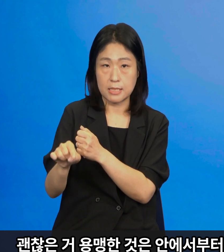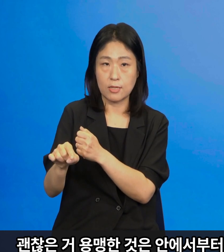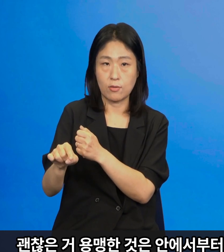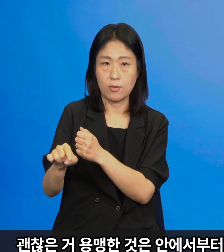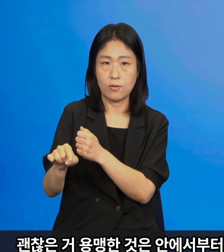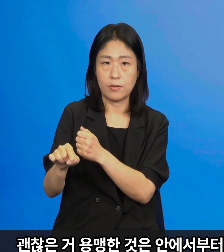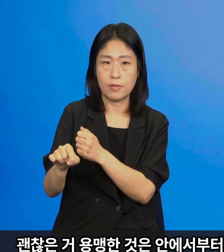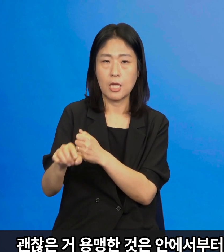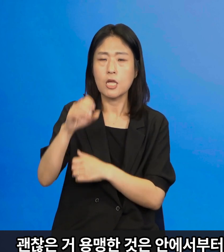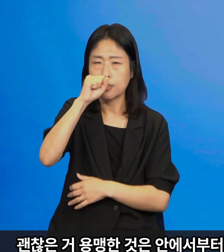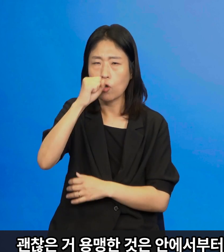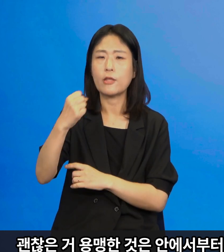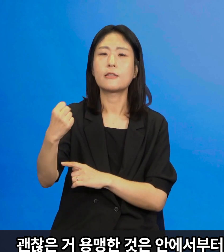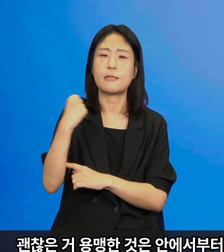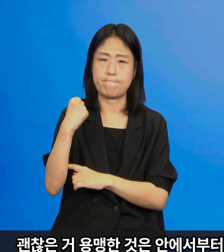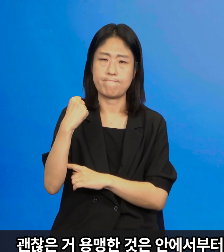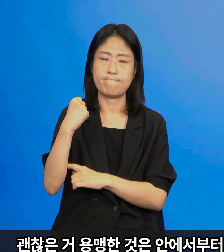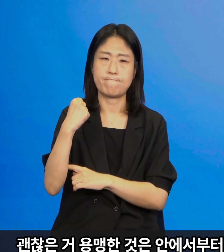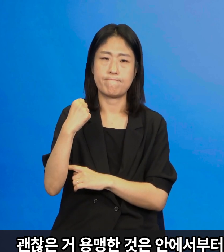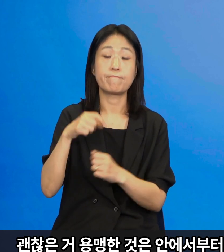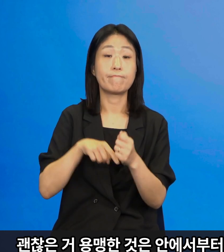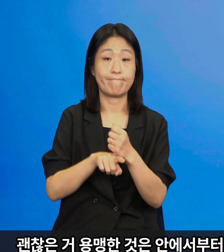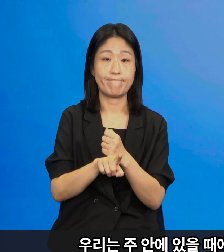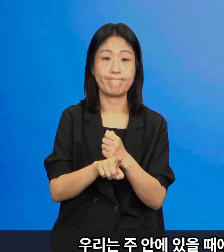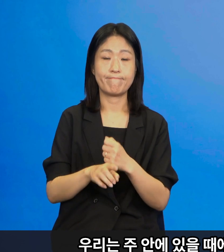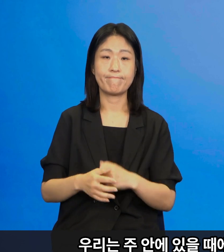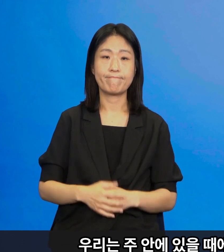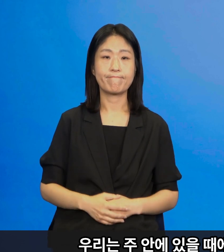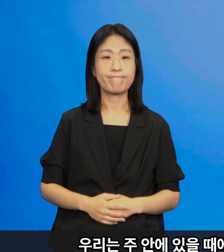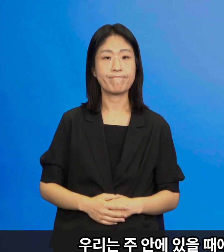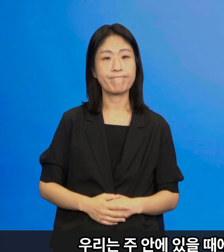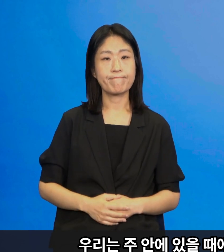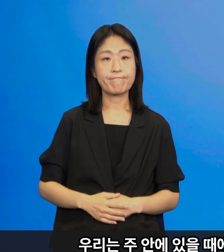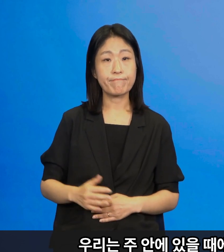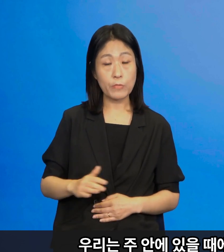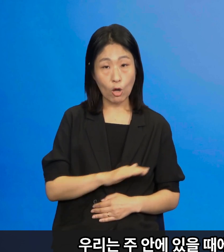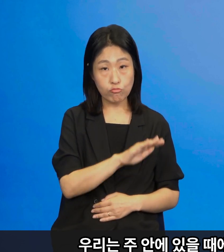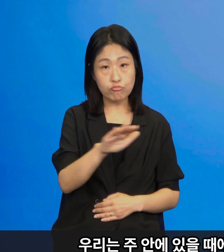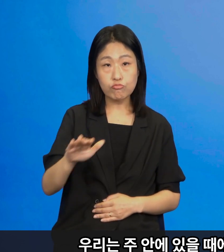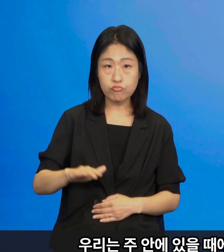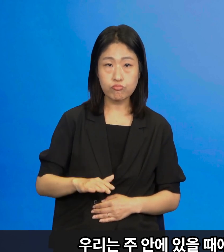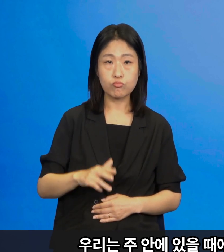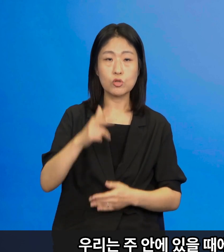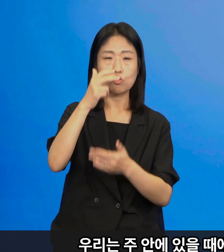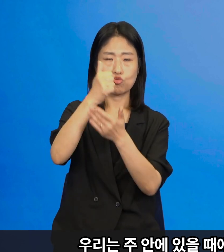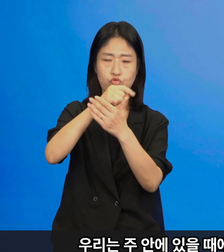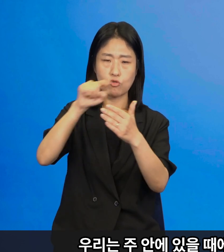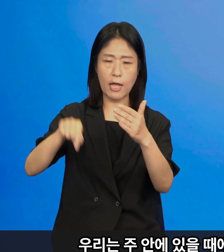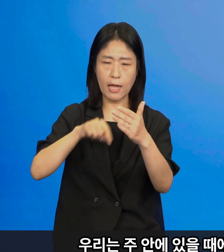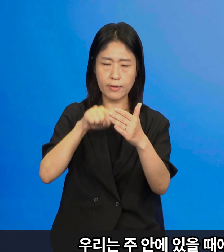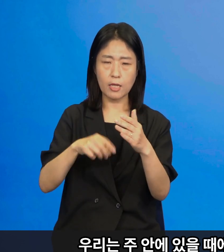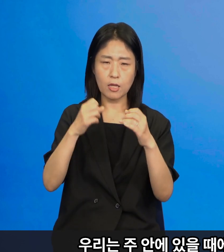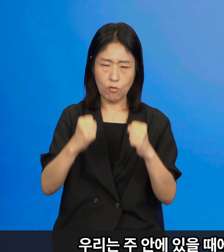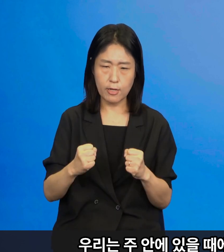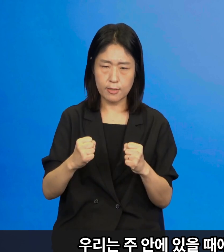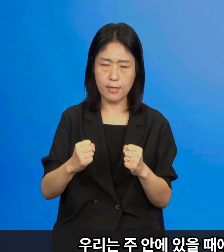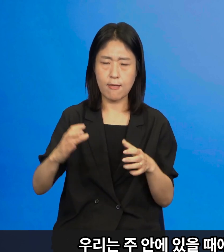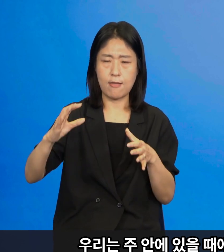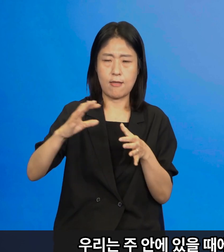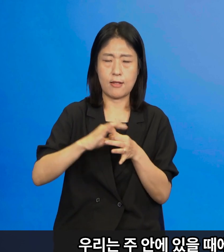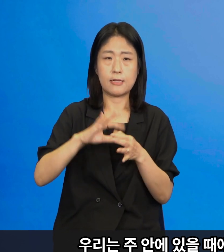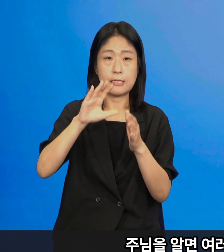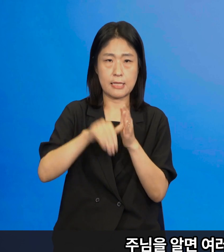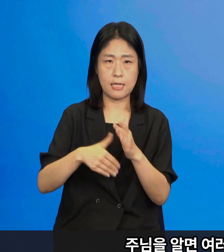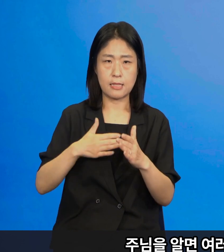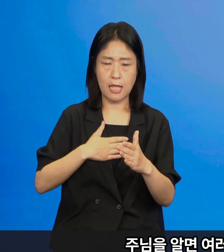흘려보내는 선한 영향력이에요. 우리는 주 안에 있을 때에 강하고 용맹할 수